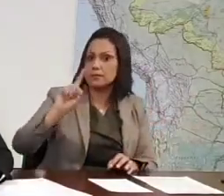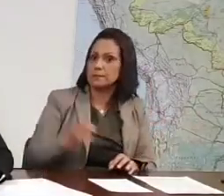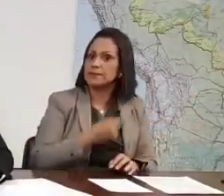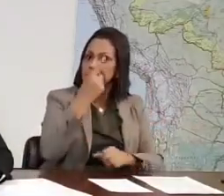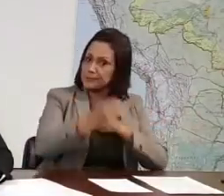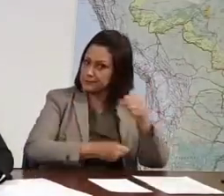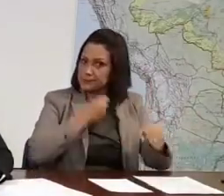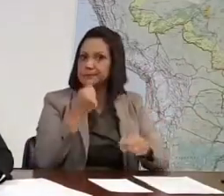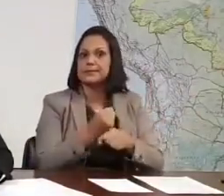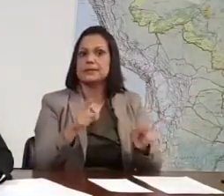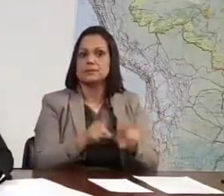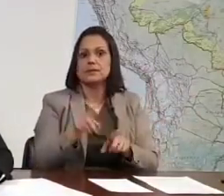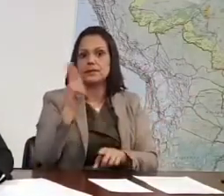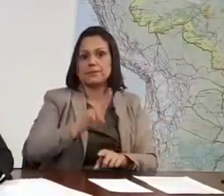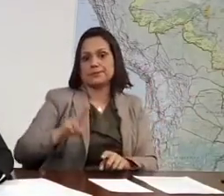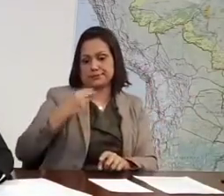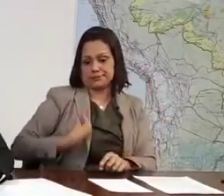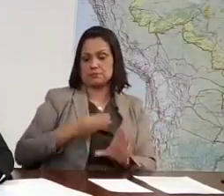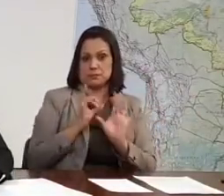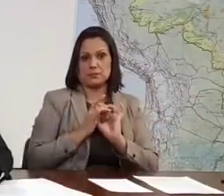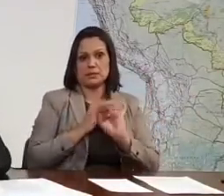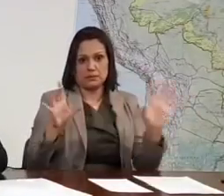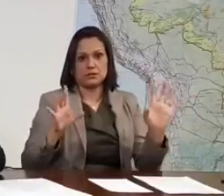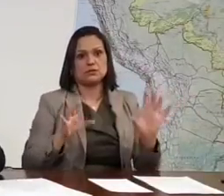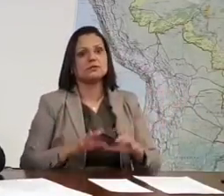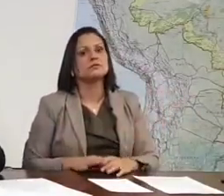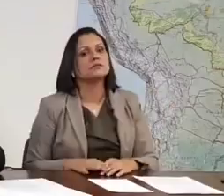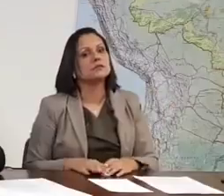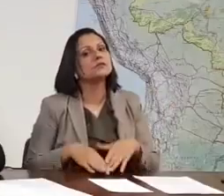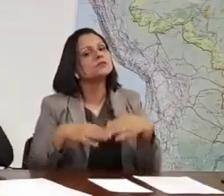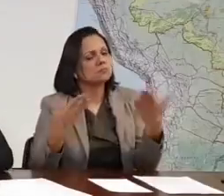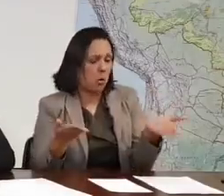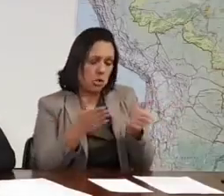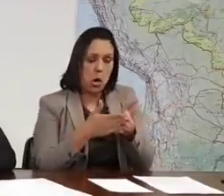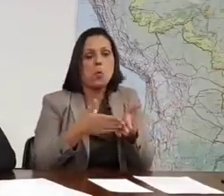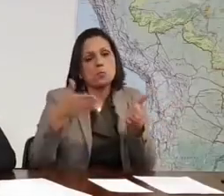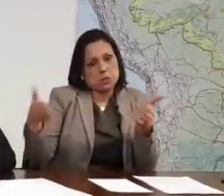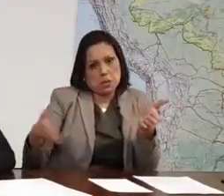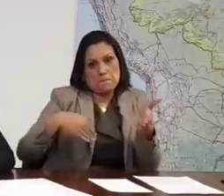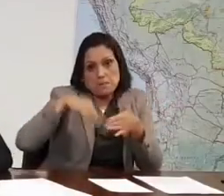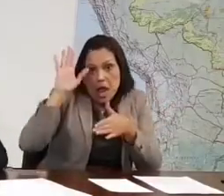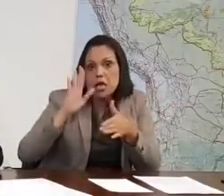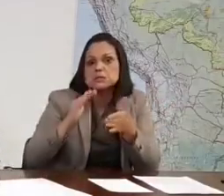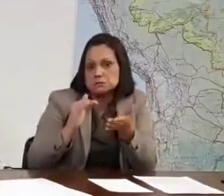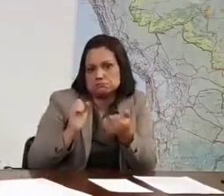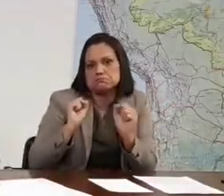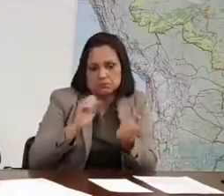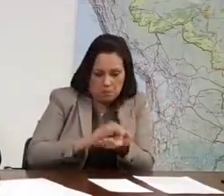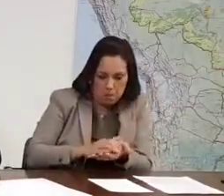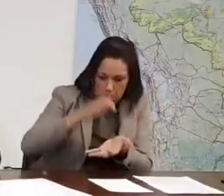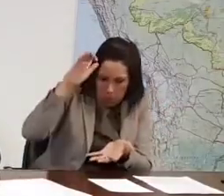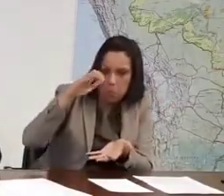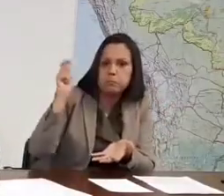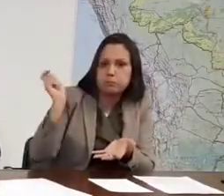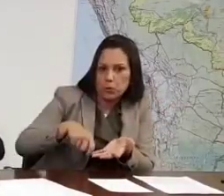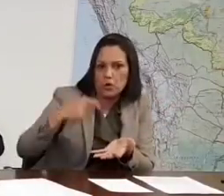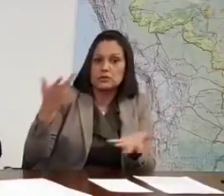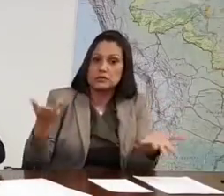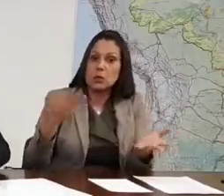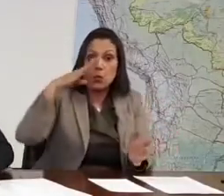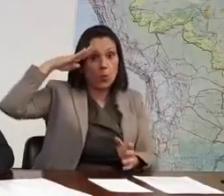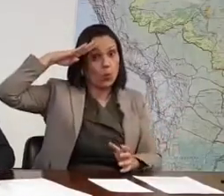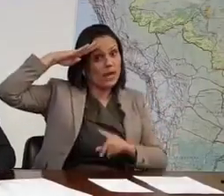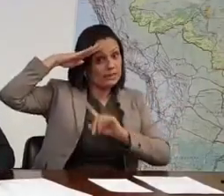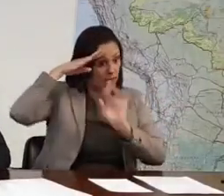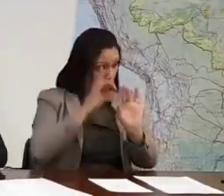ano para armas de uso permitido. Passivo de ampliação mediante autorização do Exército. Então, a autorização do Exército é acima